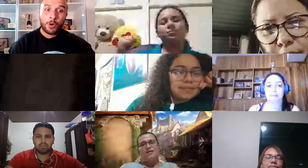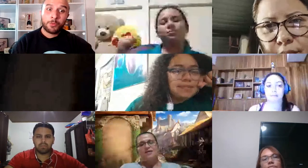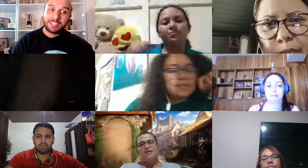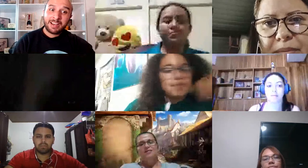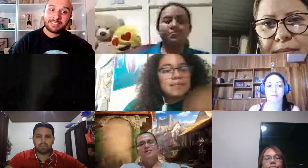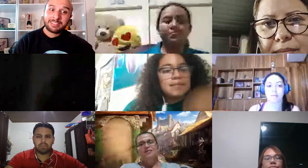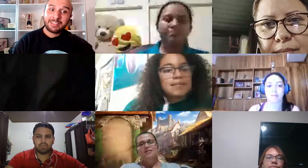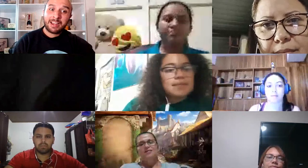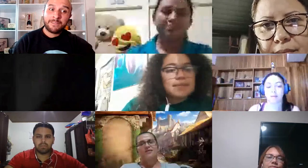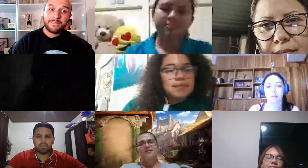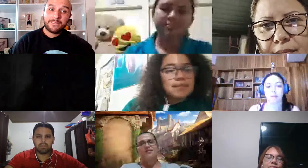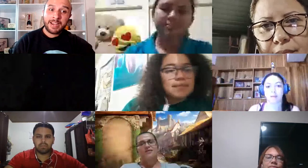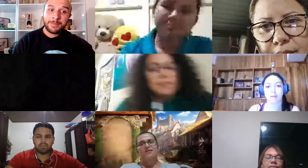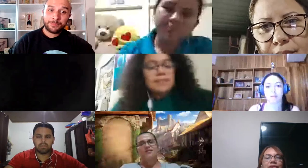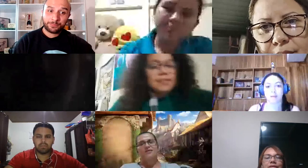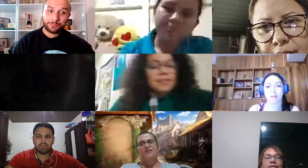¿Cómo se hace café?